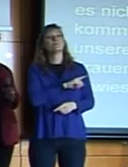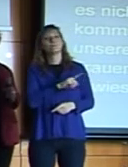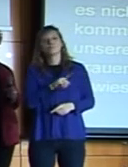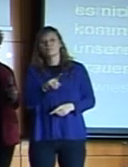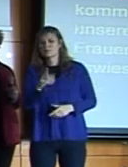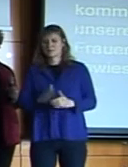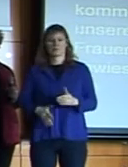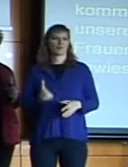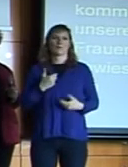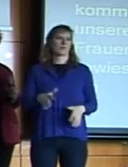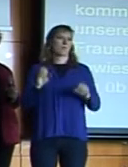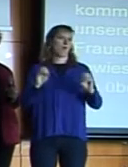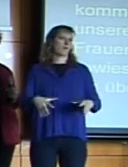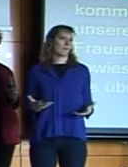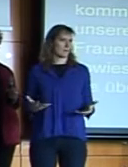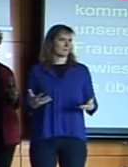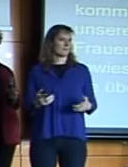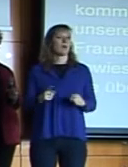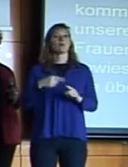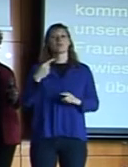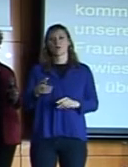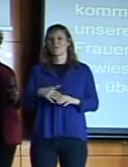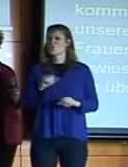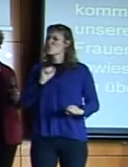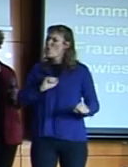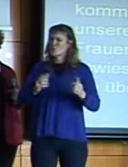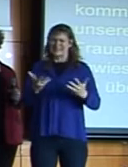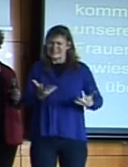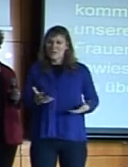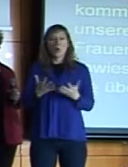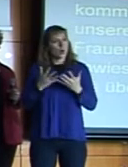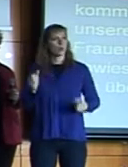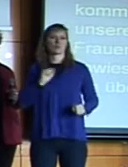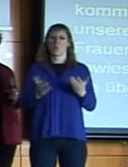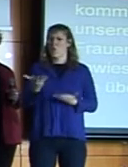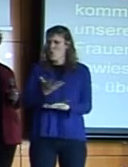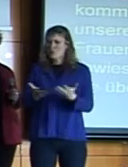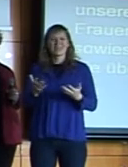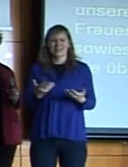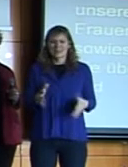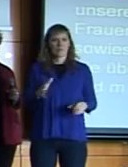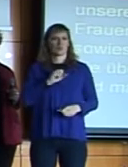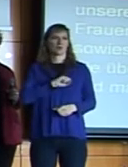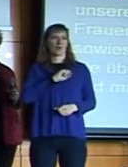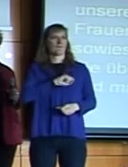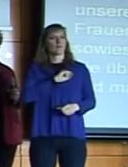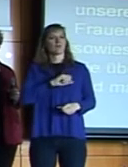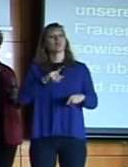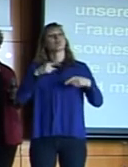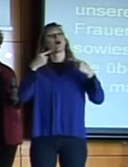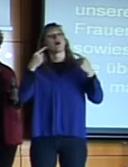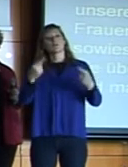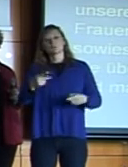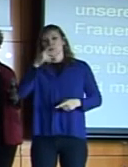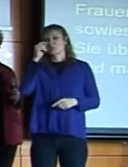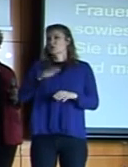irgendwie können. Erst dann, wenn die Notlage zu groß ist, wenn es nicht mehr auszuhalten ist, entsteht bei den Menschen dann